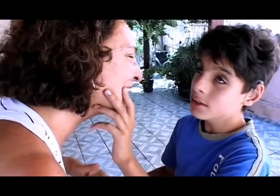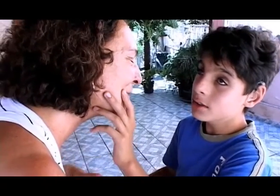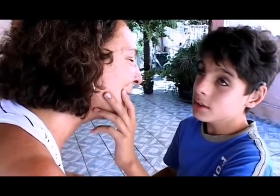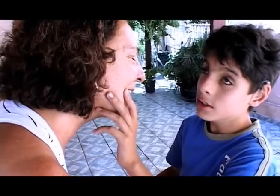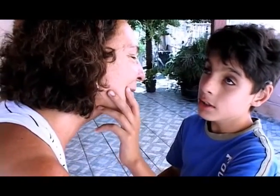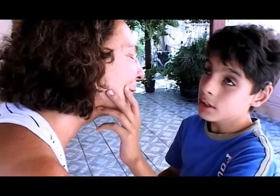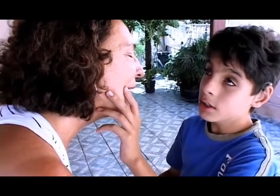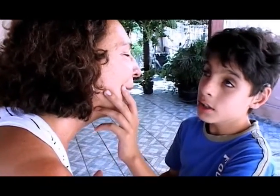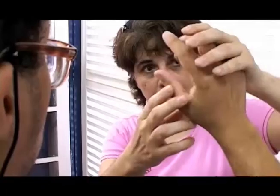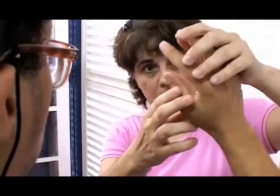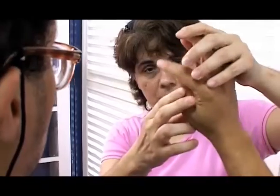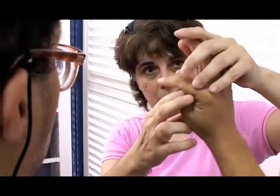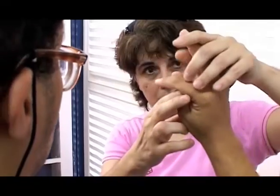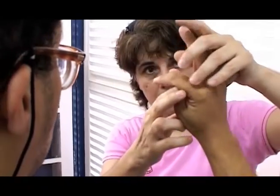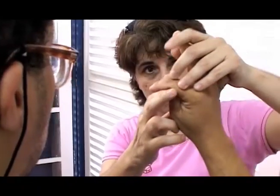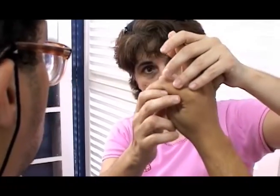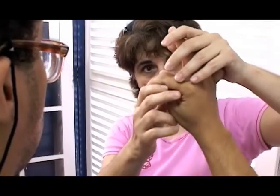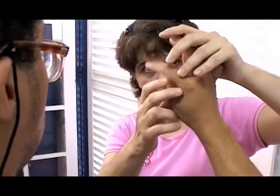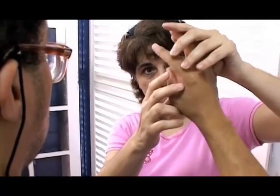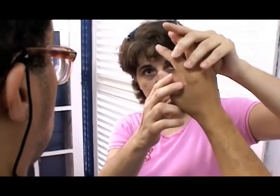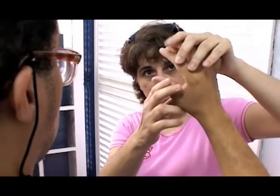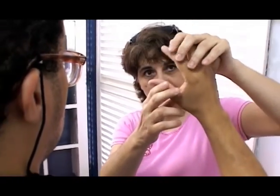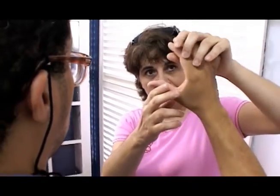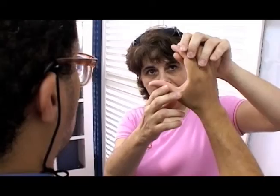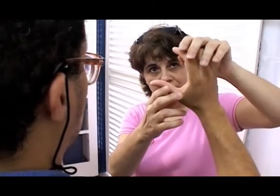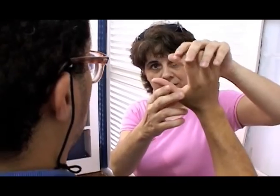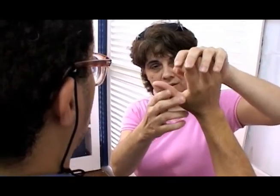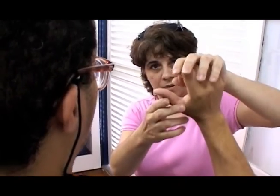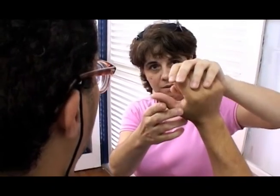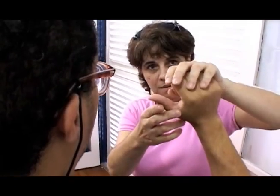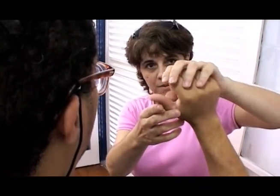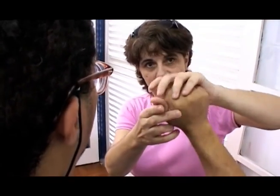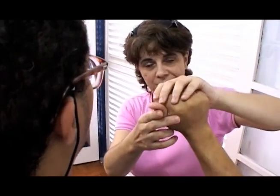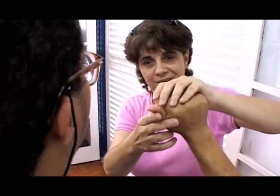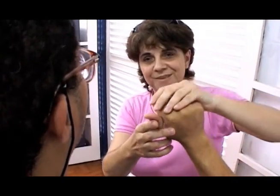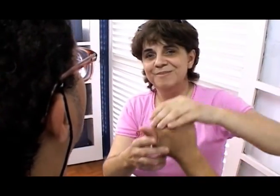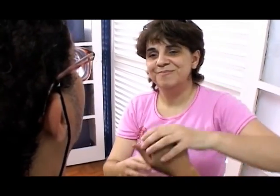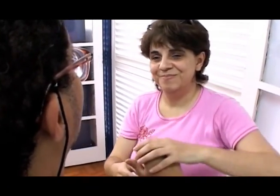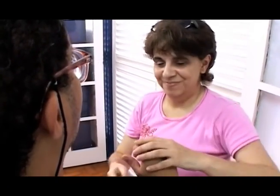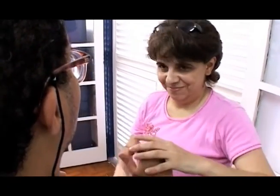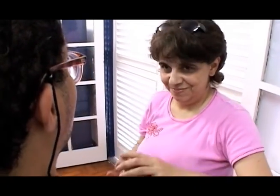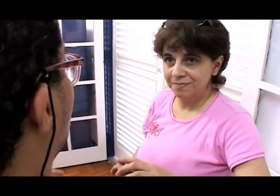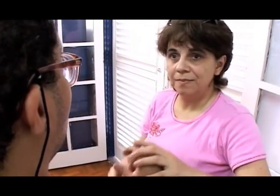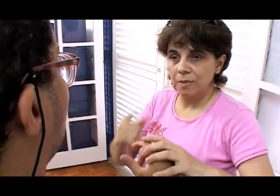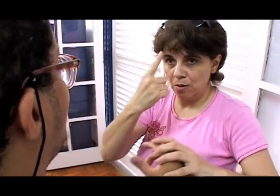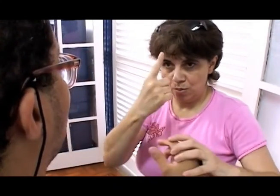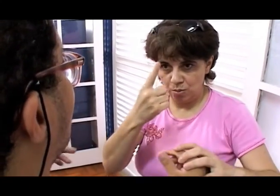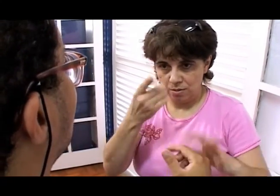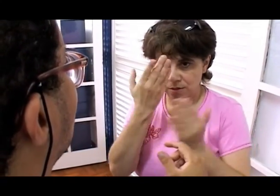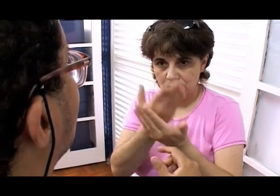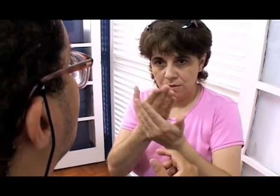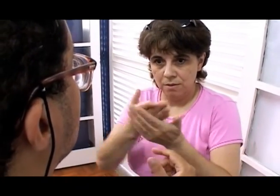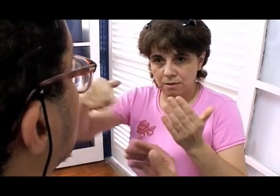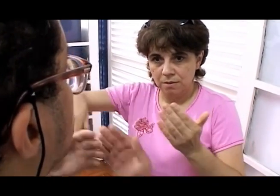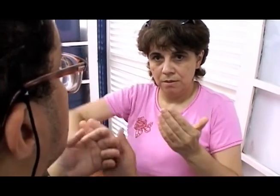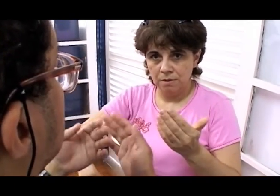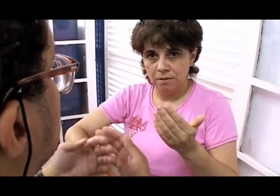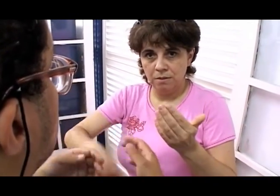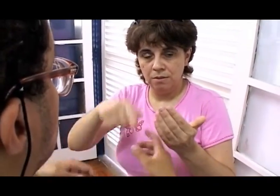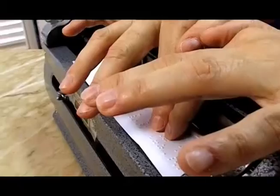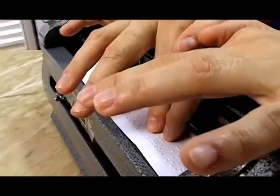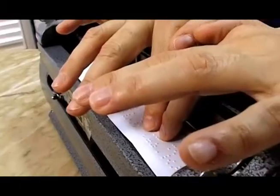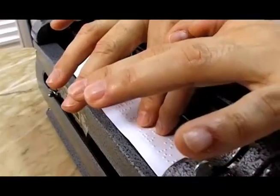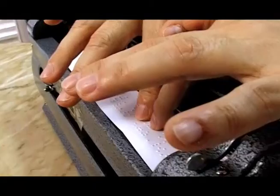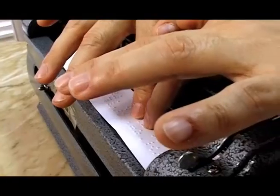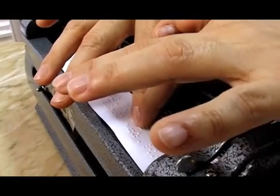fala. E o tato é fundamental nesse processo. É a principal forma dos surdos cegos se